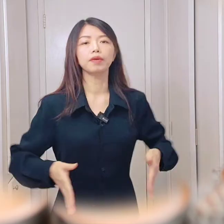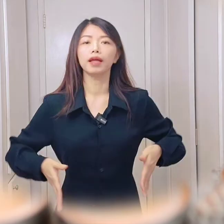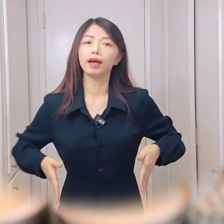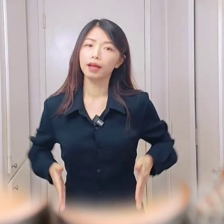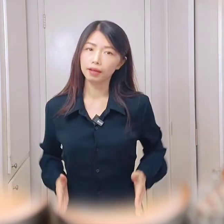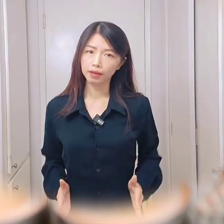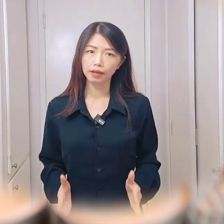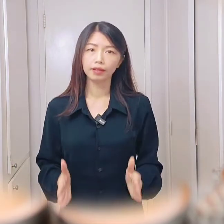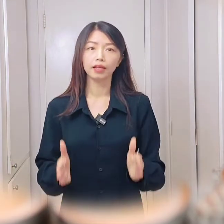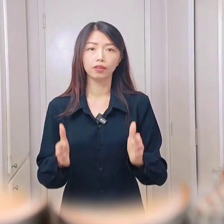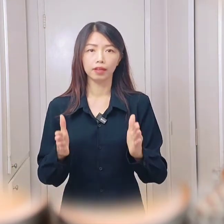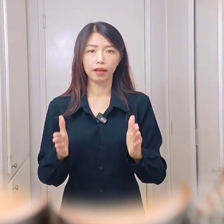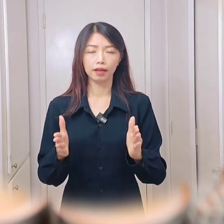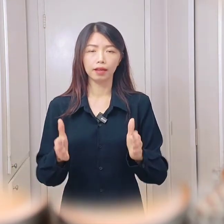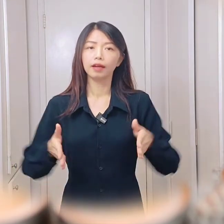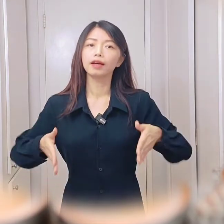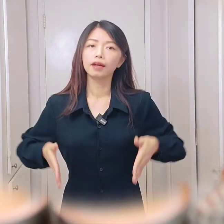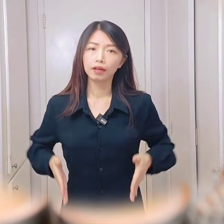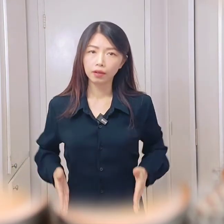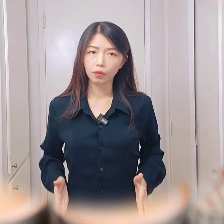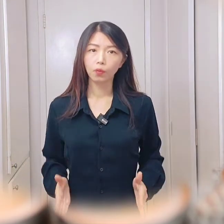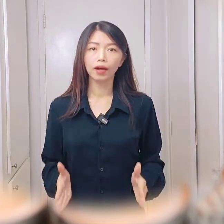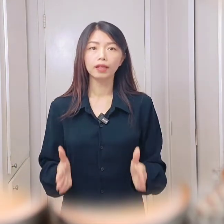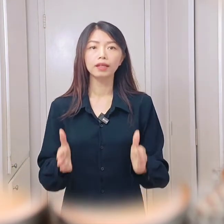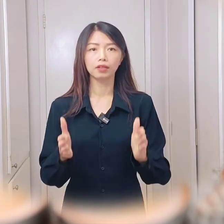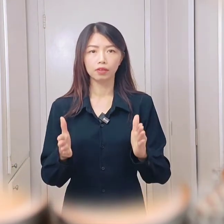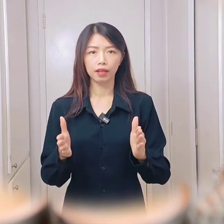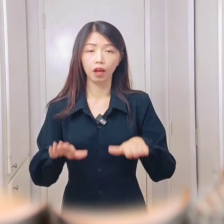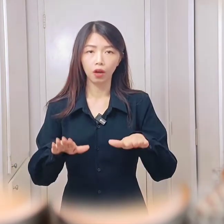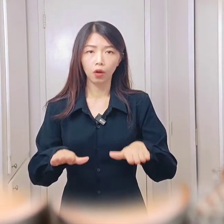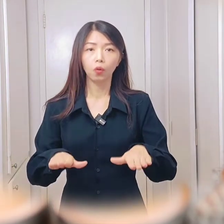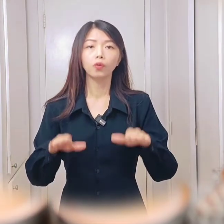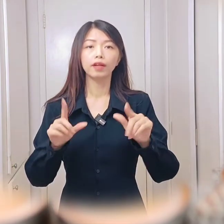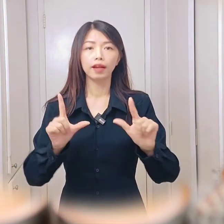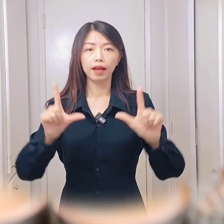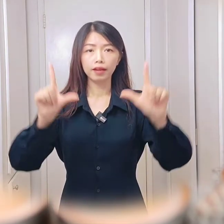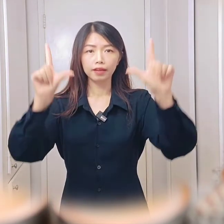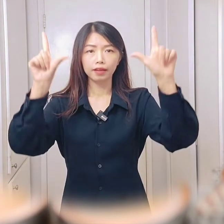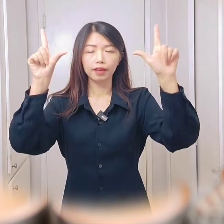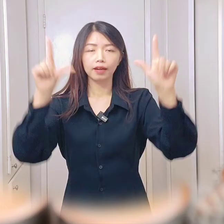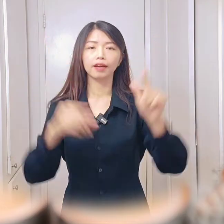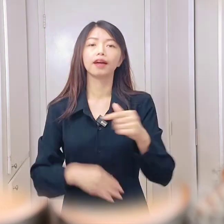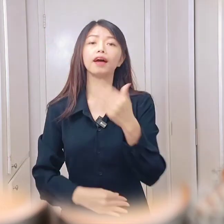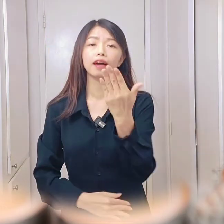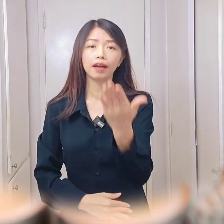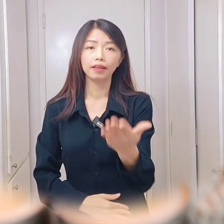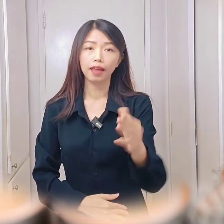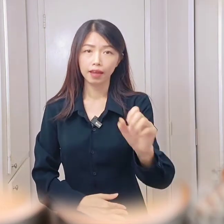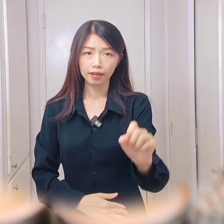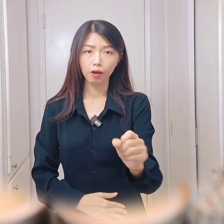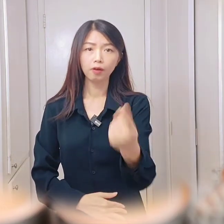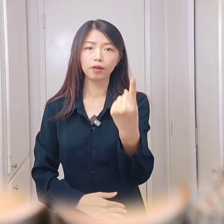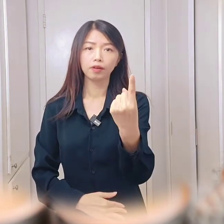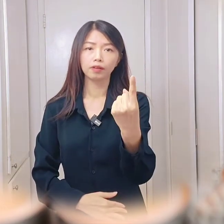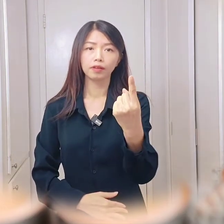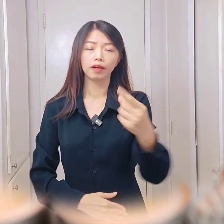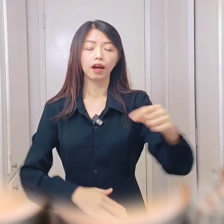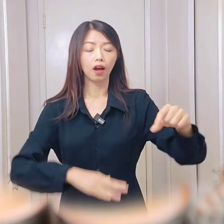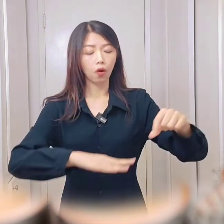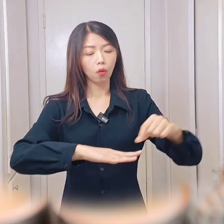표현하시면 됩니다. 나셨다. 왕이 나셨다. 오늘날 내게서